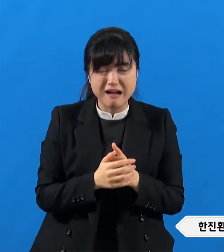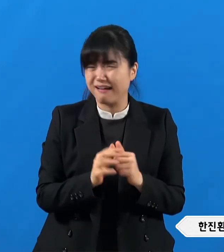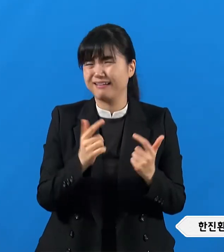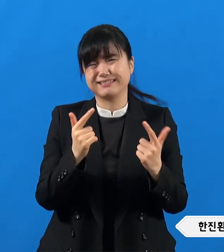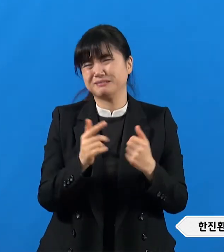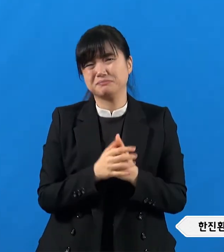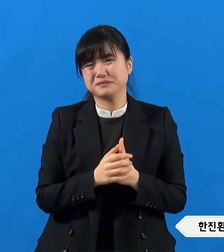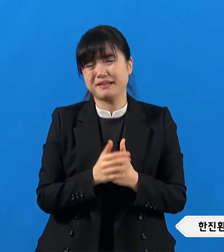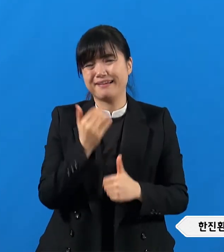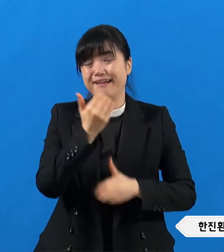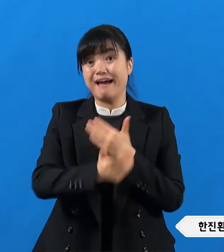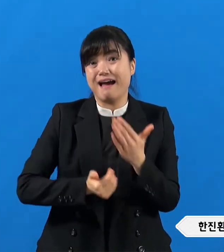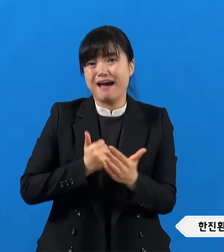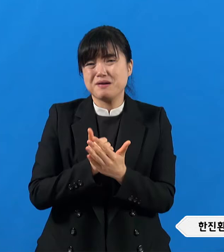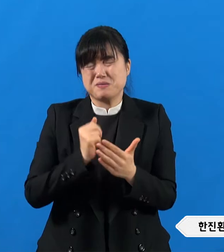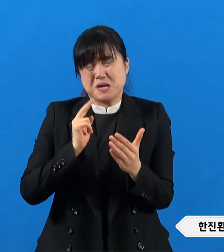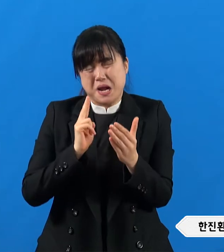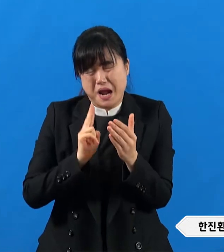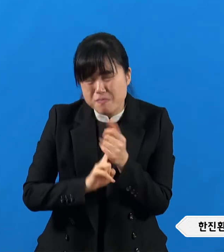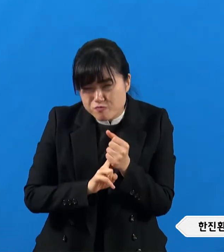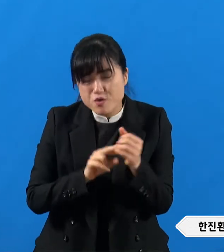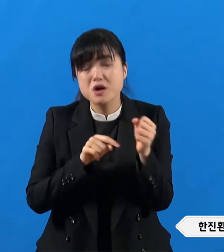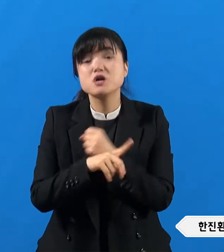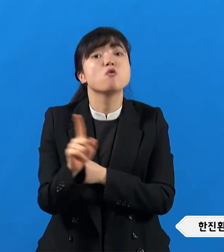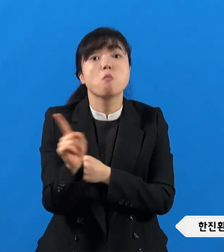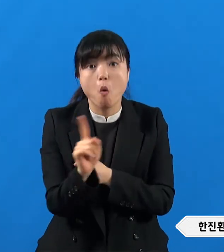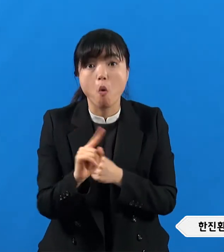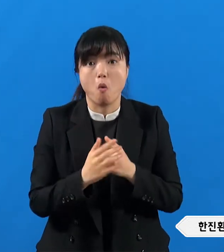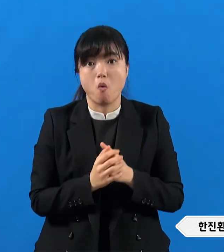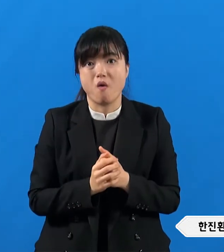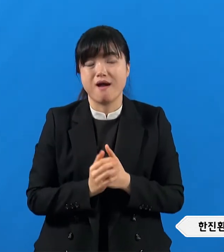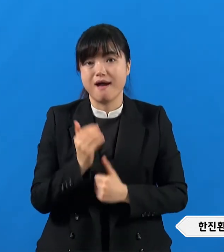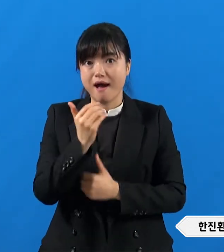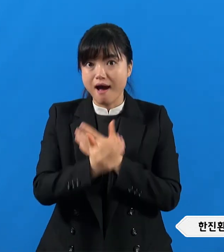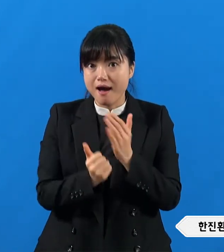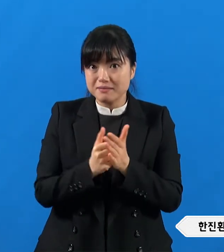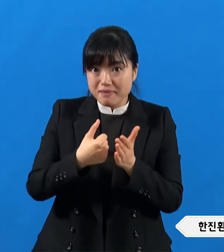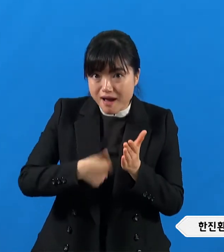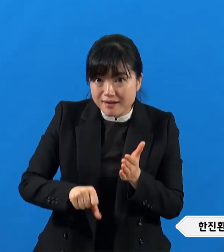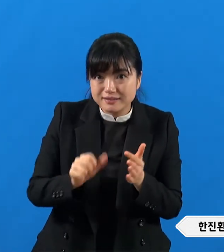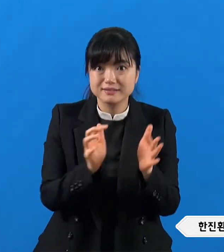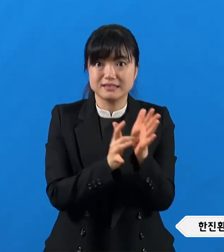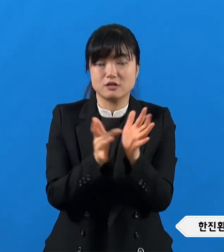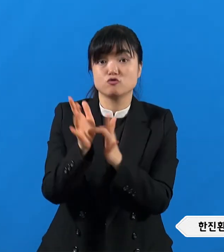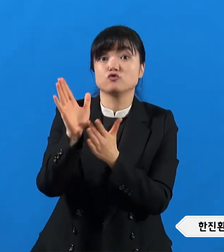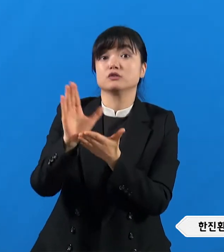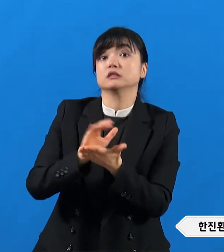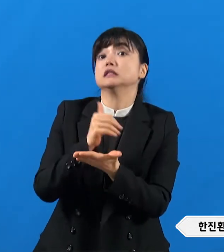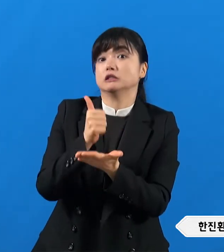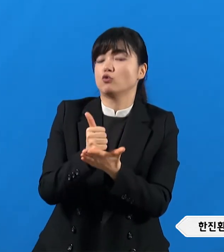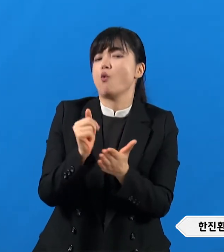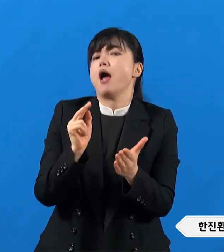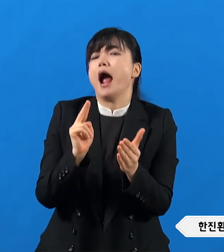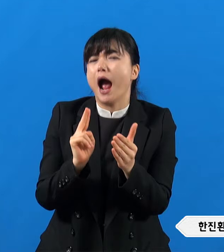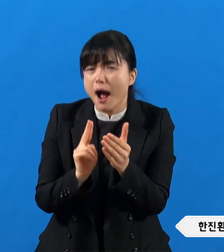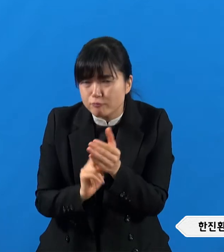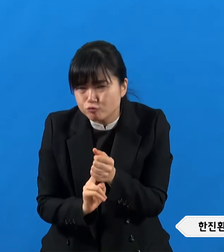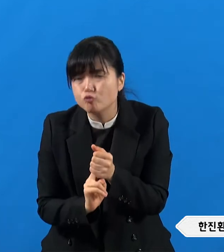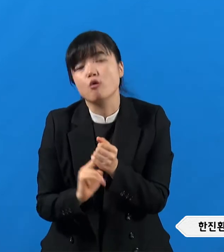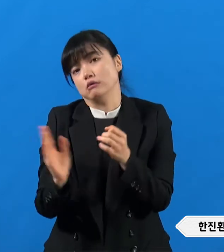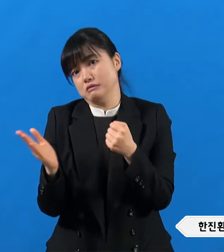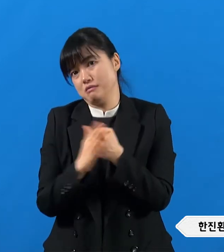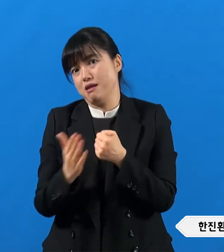하나님이 감추어져 있는 것은 하나님의 아들 예수 그리스도가 감추어져 계신